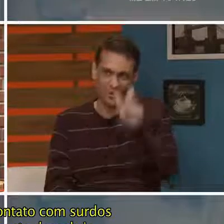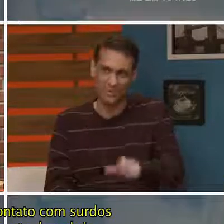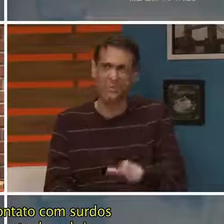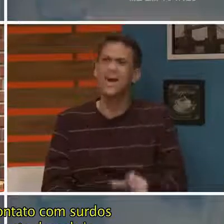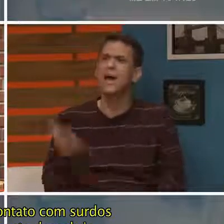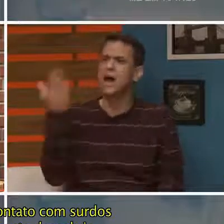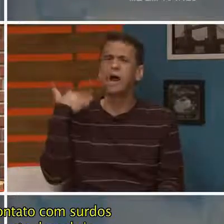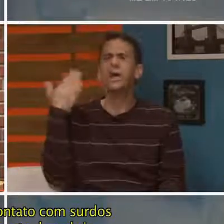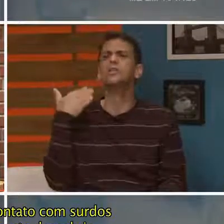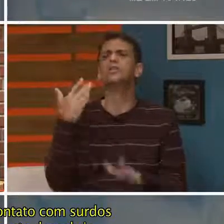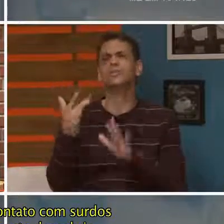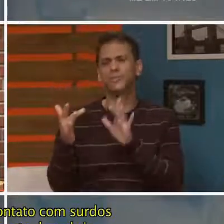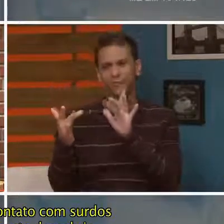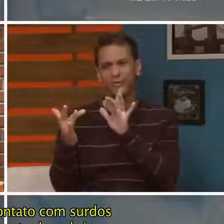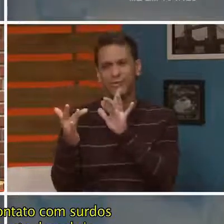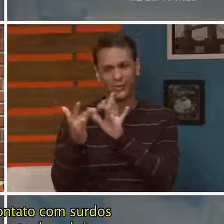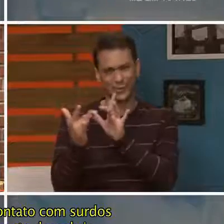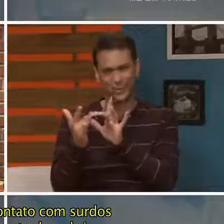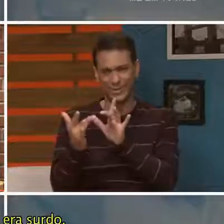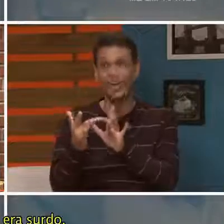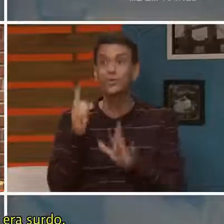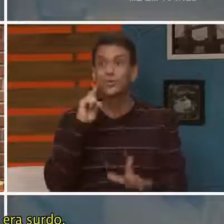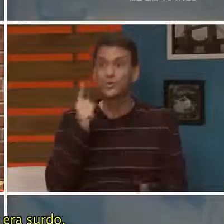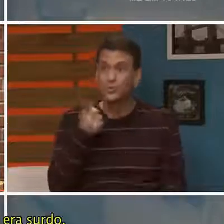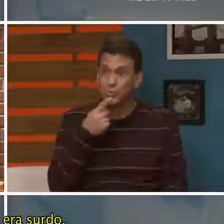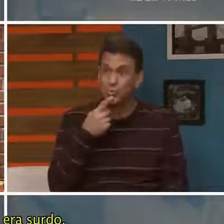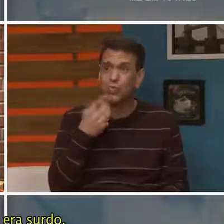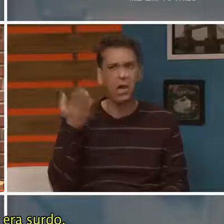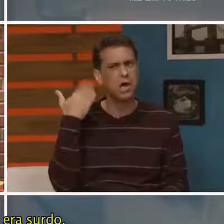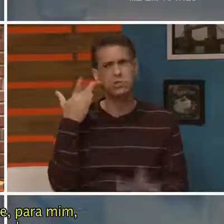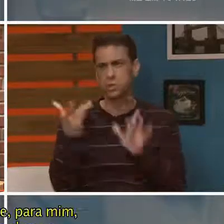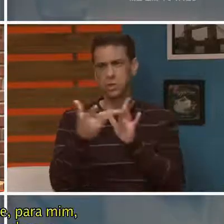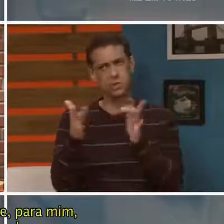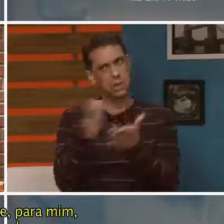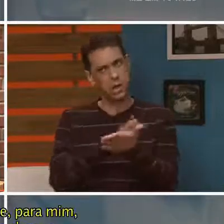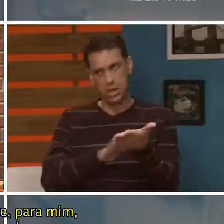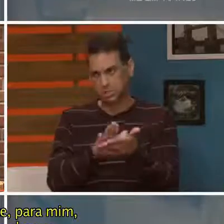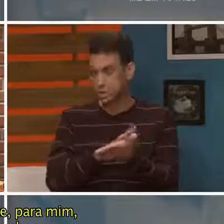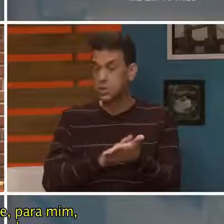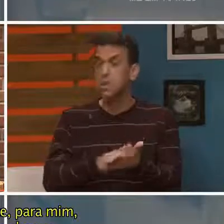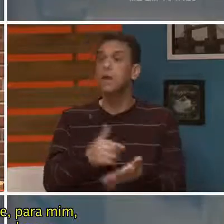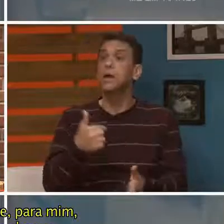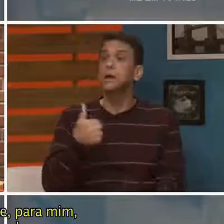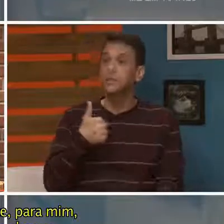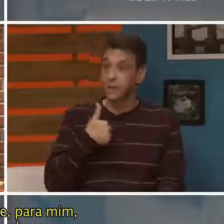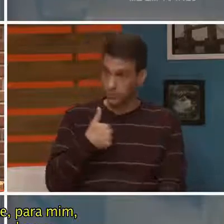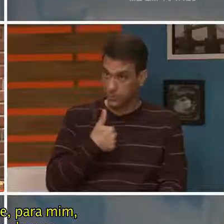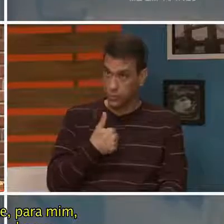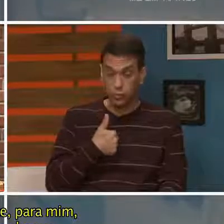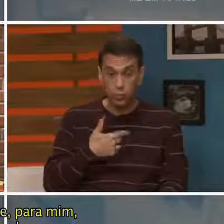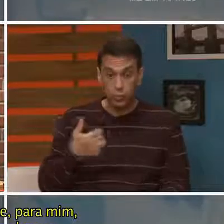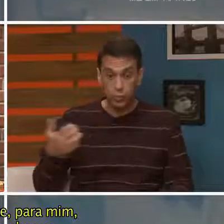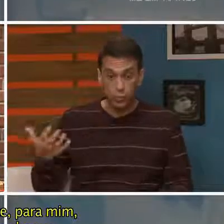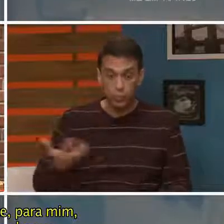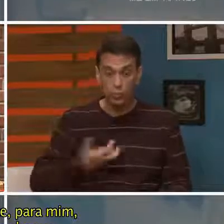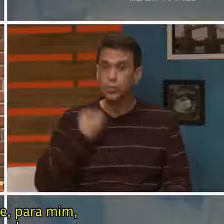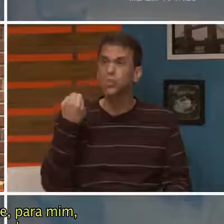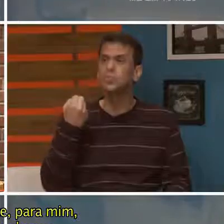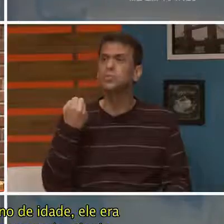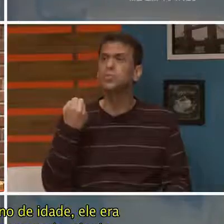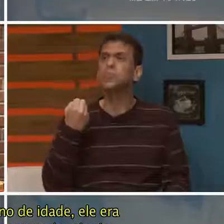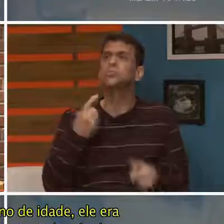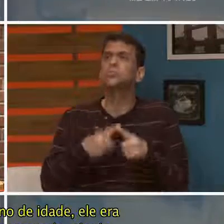tinha contato com surdos antes da gente descobrir que ele era surdo. Realmente, para mim, foi um choque no sentido